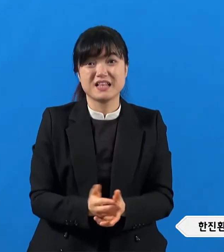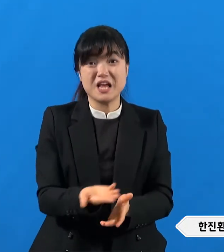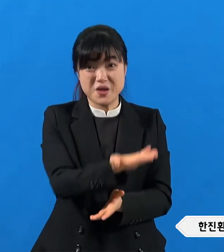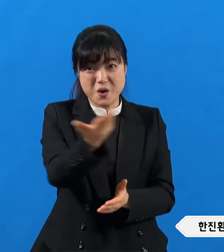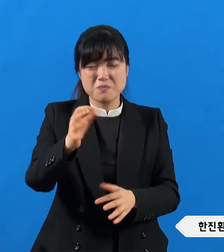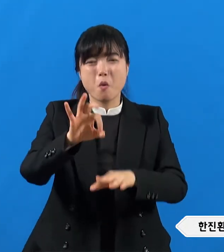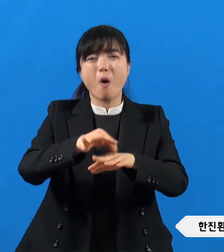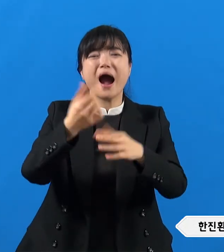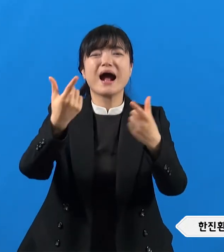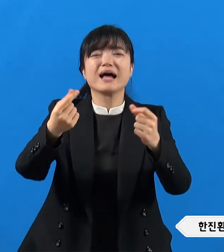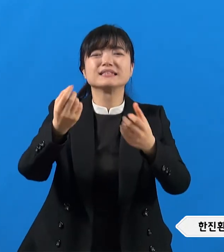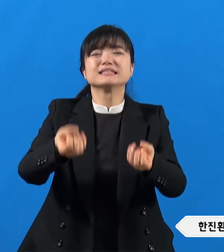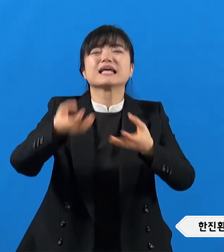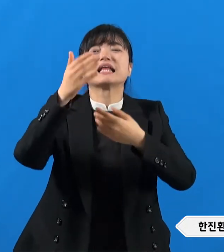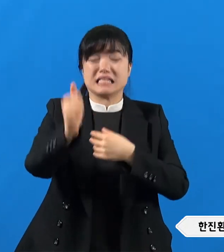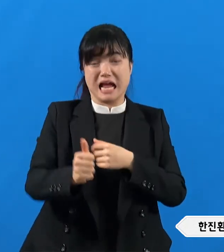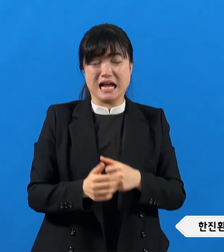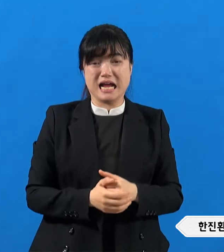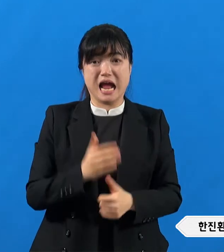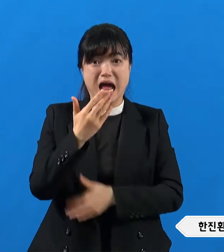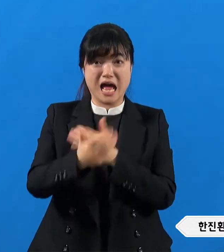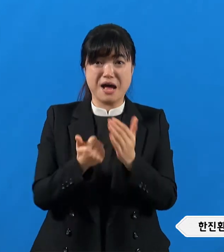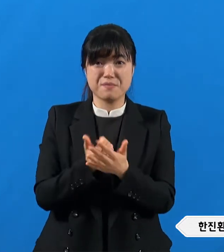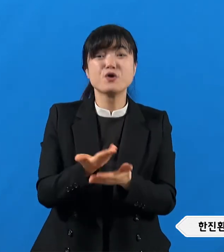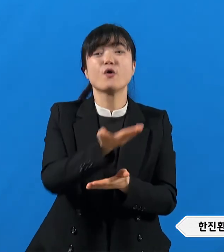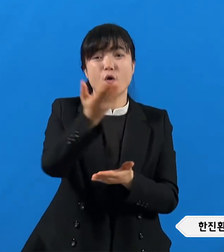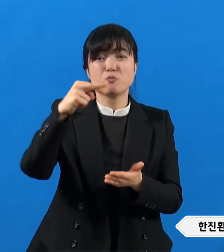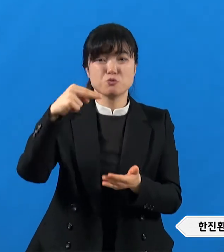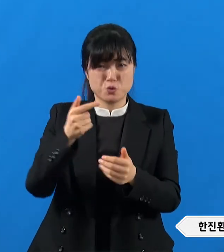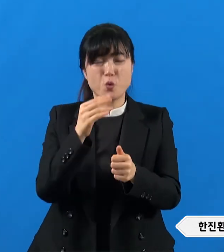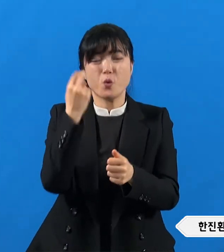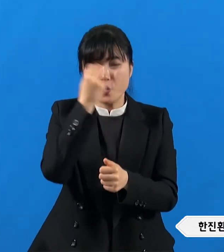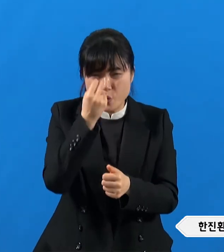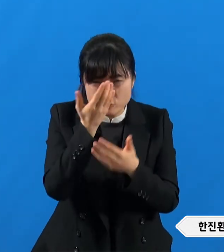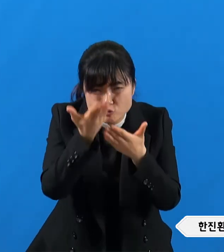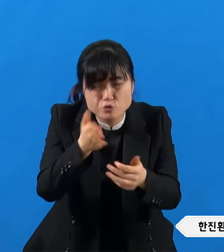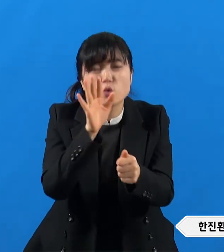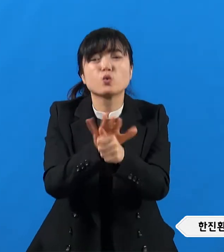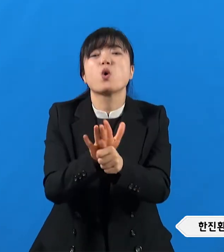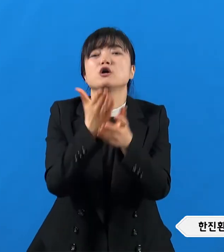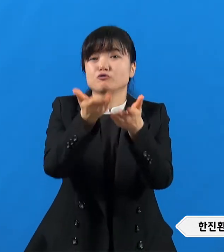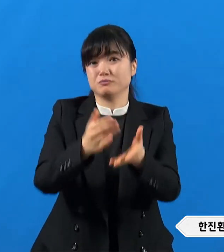왕같은 제사장인데 하나님께서 얼마든지 봐주시고 도와주십니다.